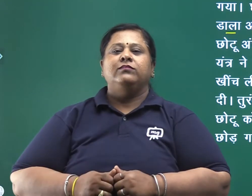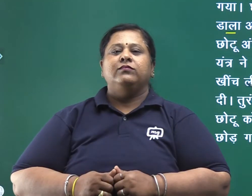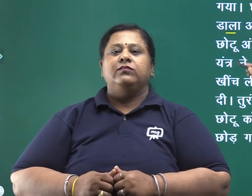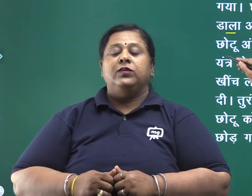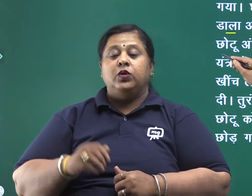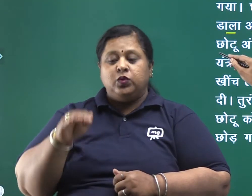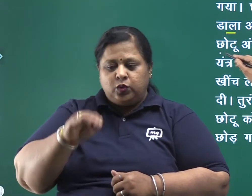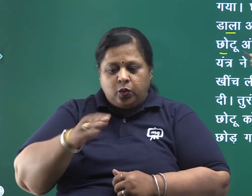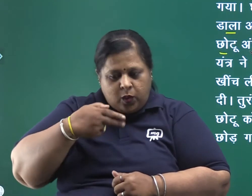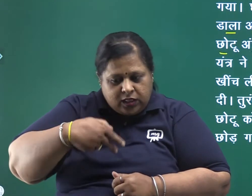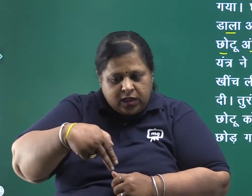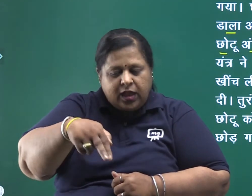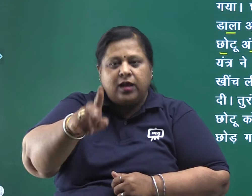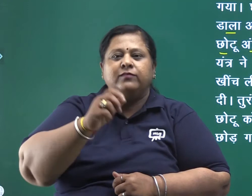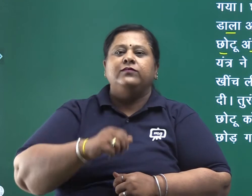छोटू अंदर गया,